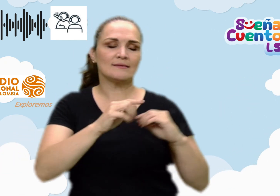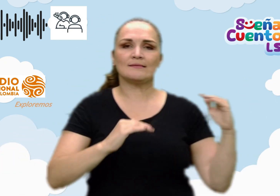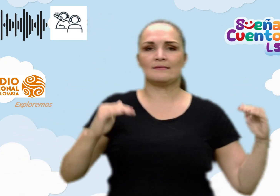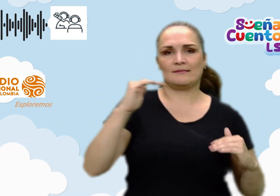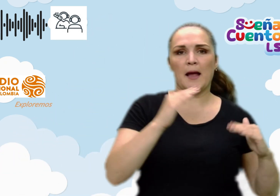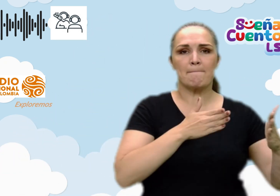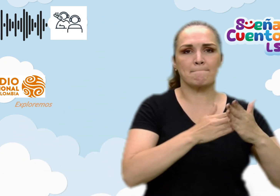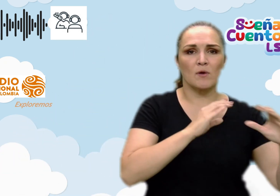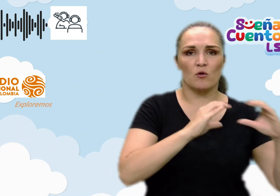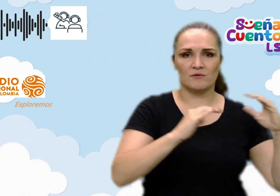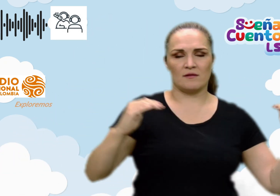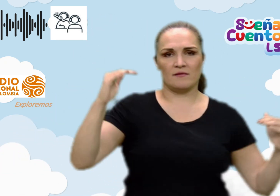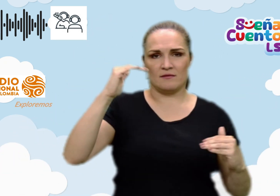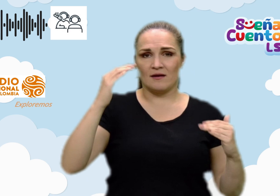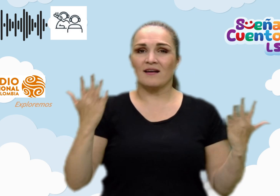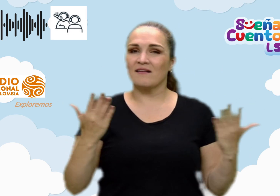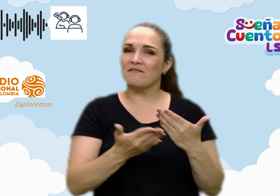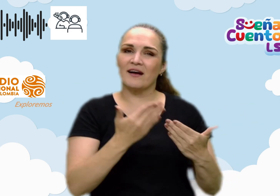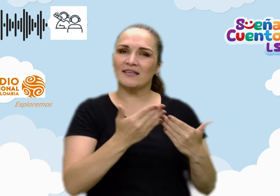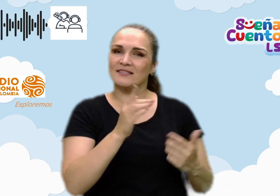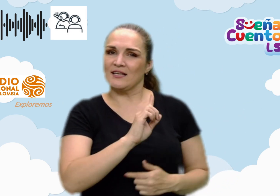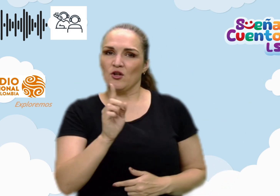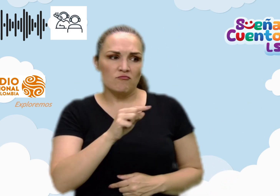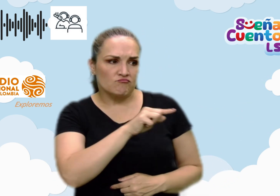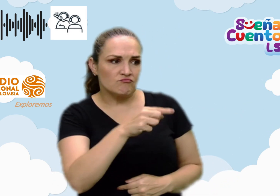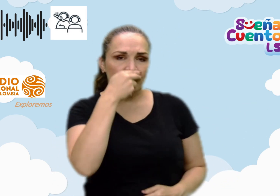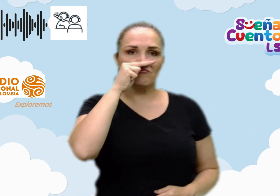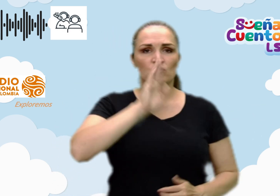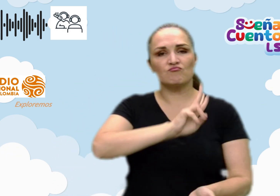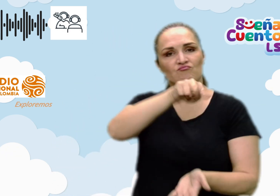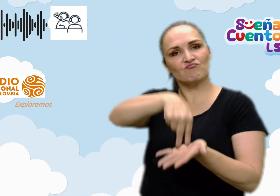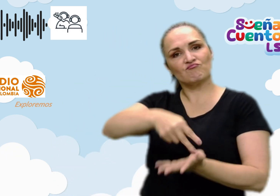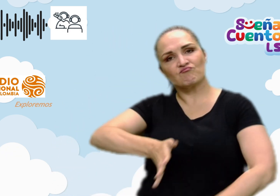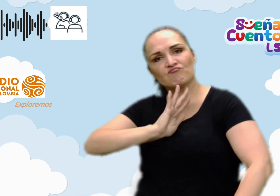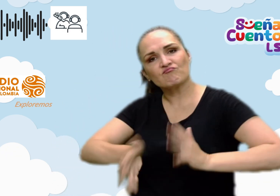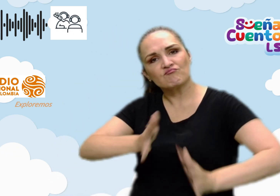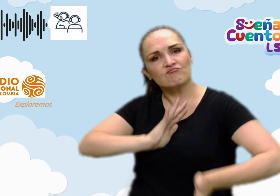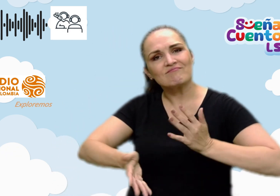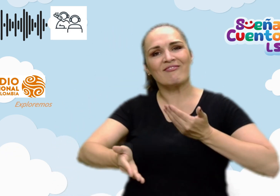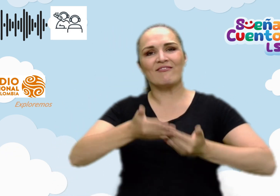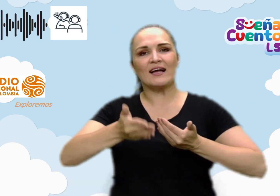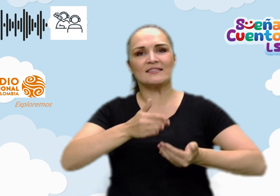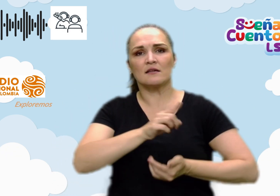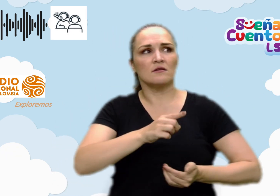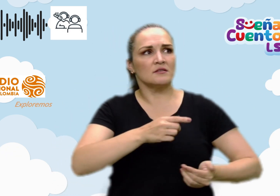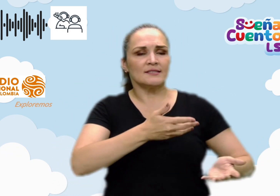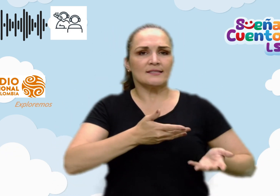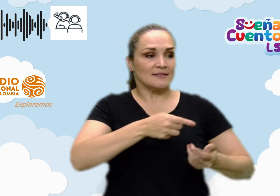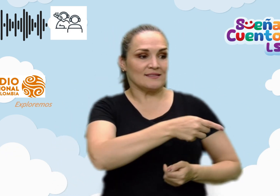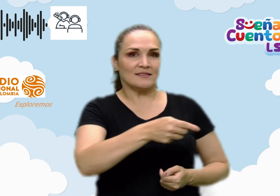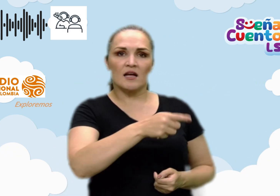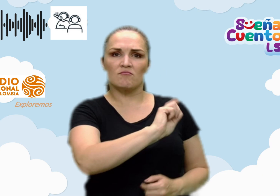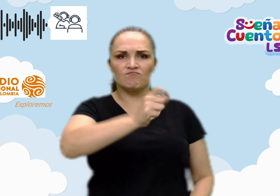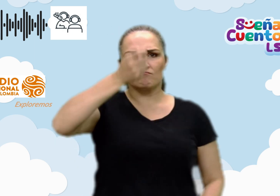de la comunicación, una desventaja, esa es la palabra. Entonces no es fácil contar con que un niño un niño sordo